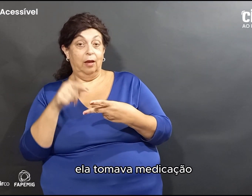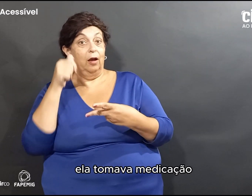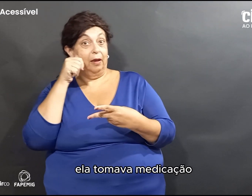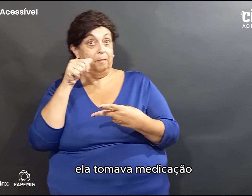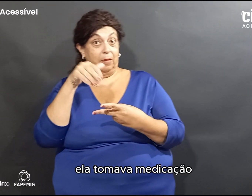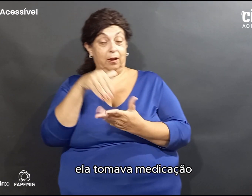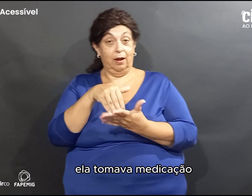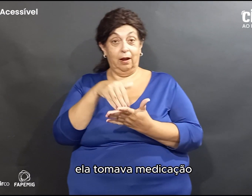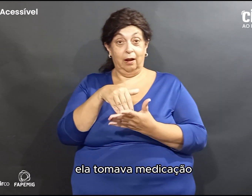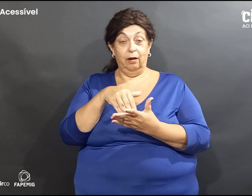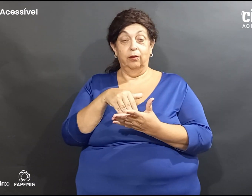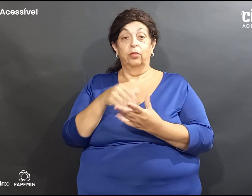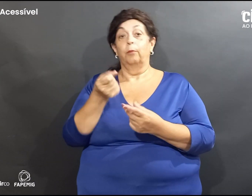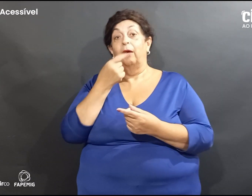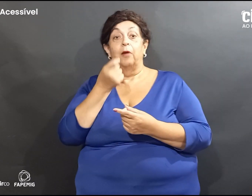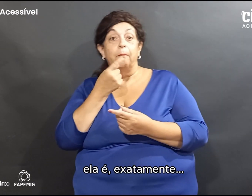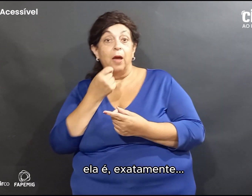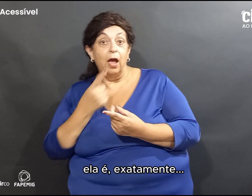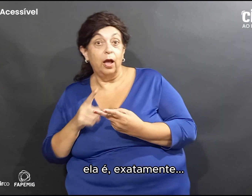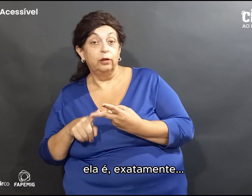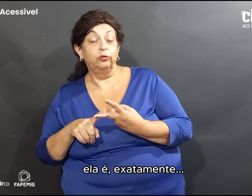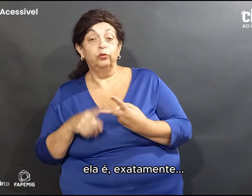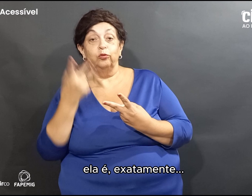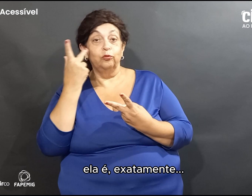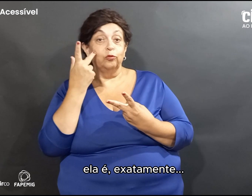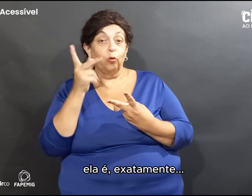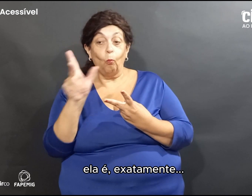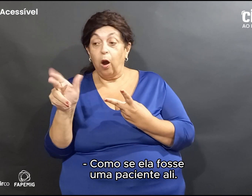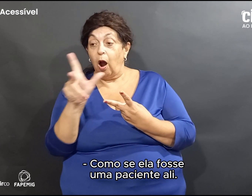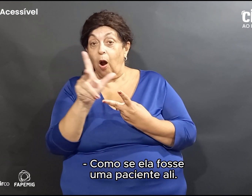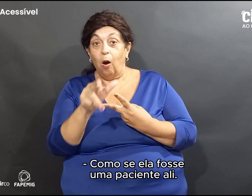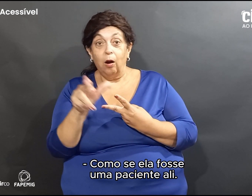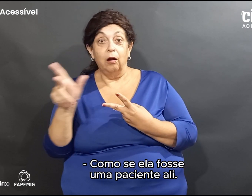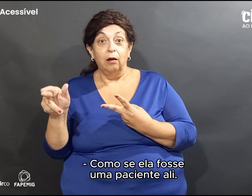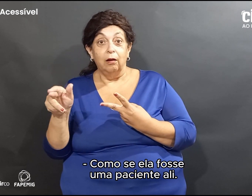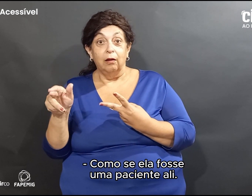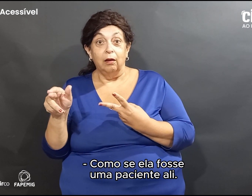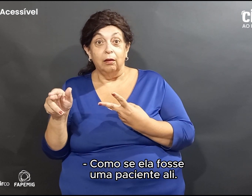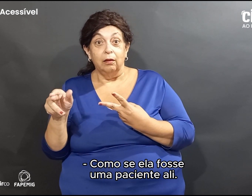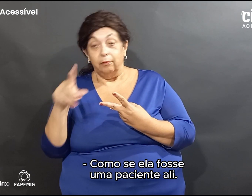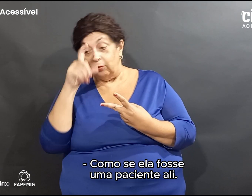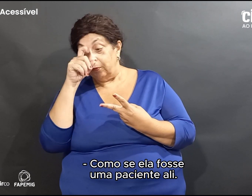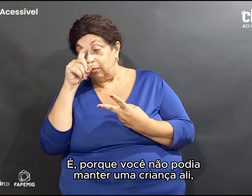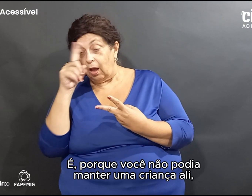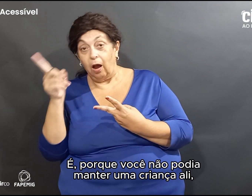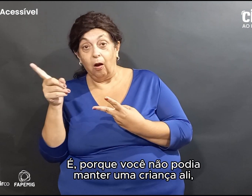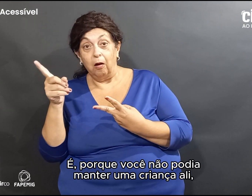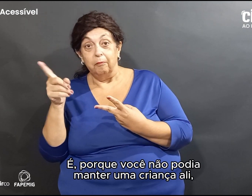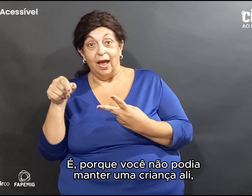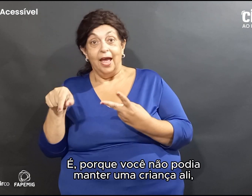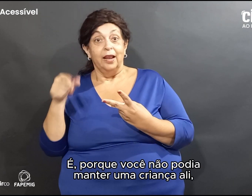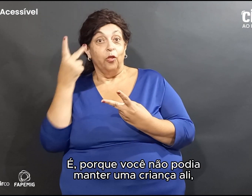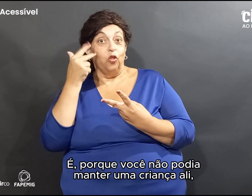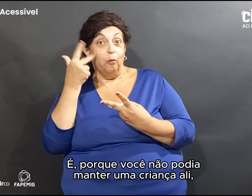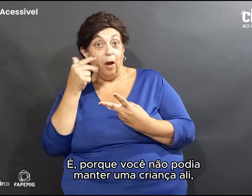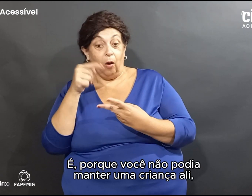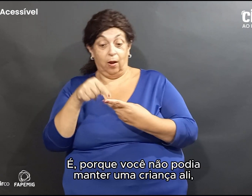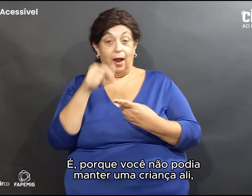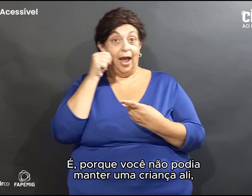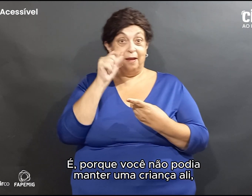tomava medicação, exatamente. Ela Como tinha... se ela fosse uma paciente ali, né? Porque você não podia manter uma